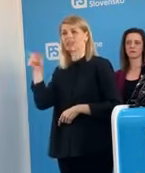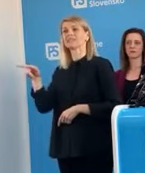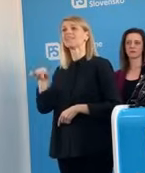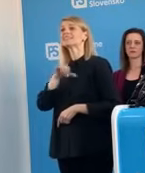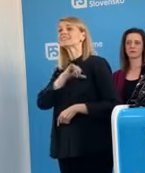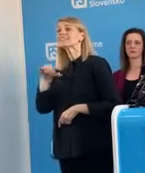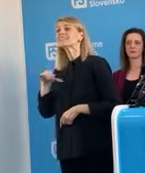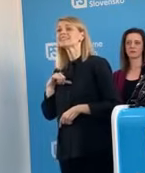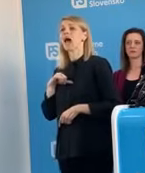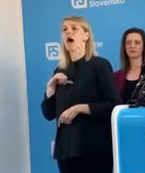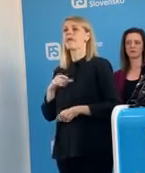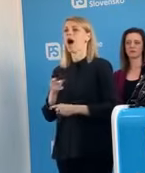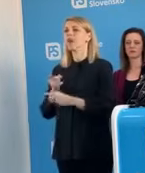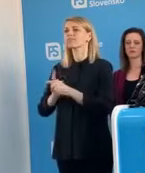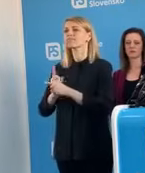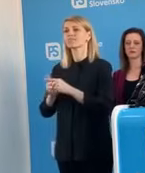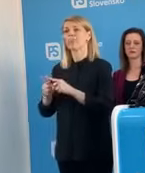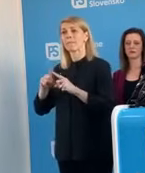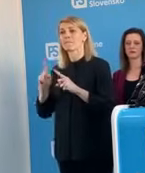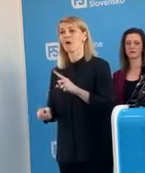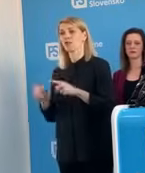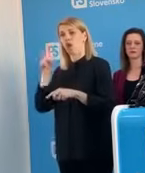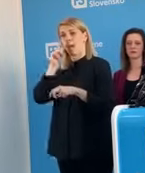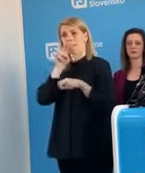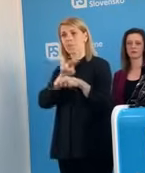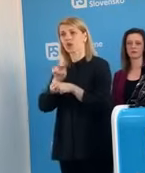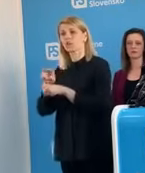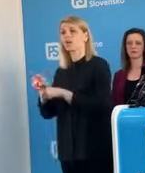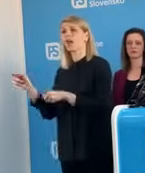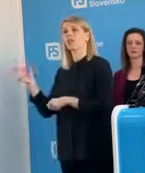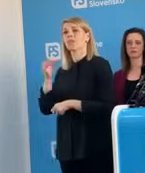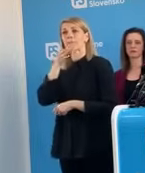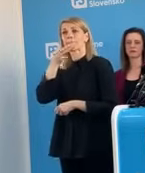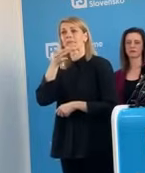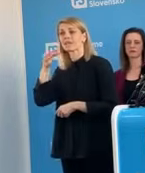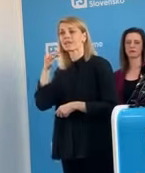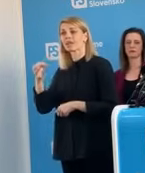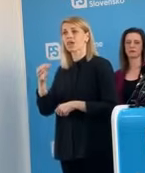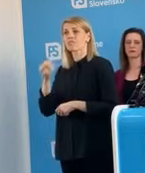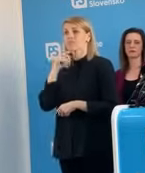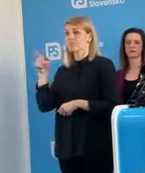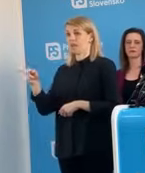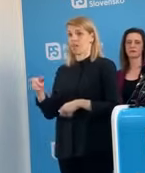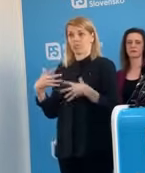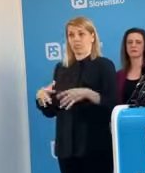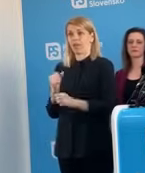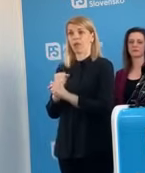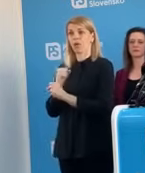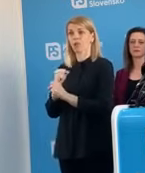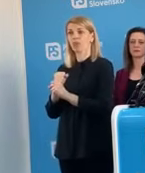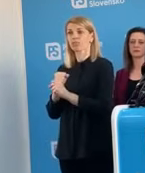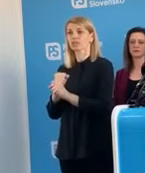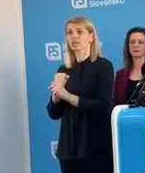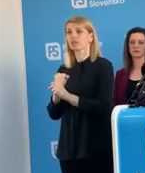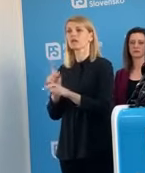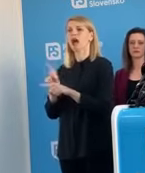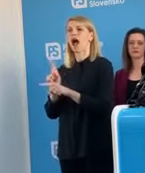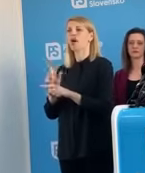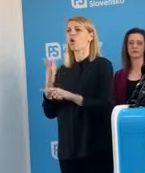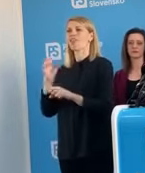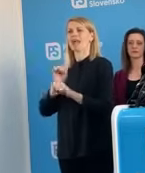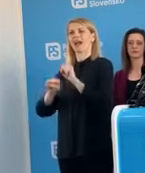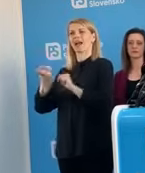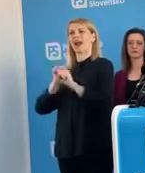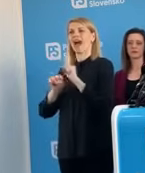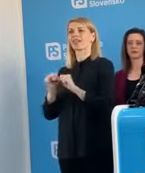plnenie záväzkov pravidelne monitorovať, pravidelne sa pýtať a ak by to nerobila, tak by, a ak by nechránila